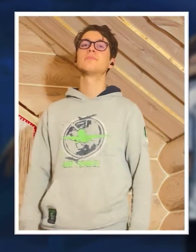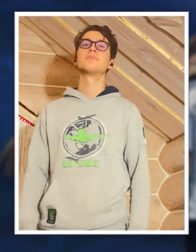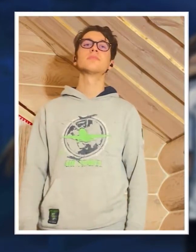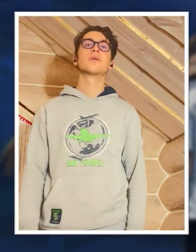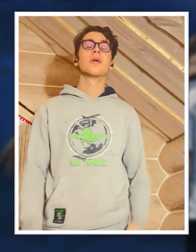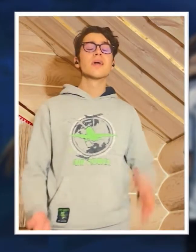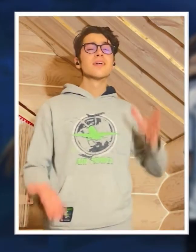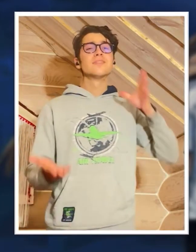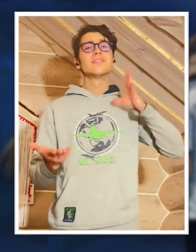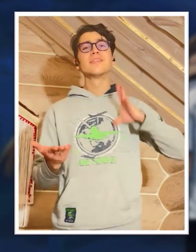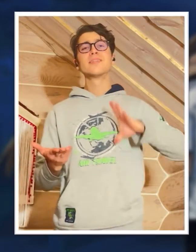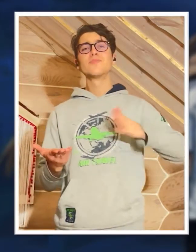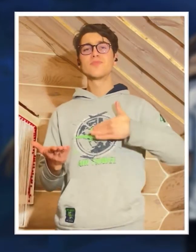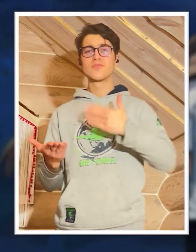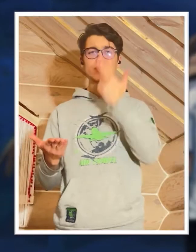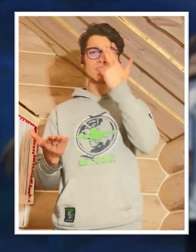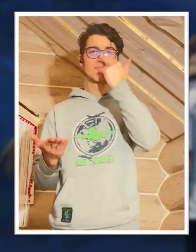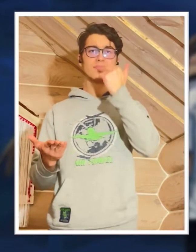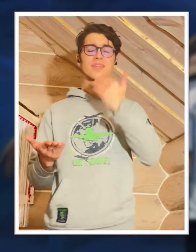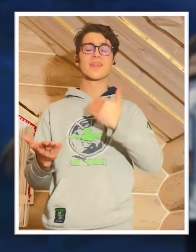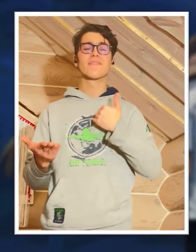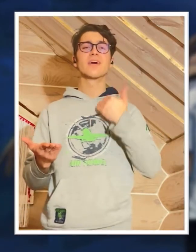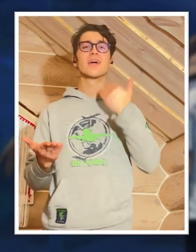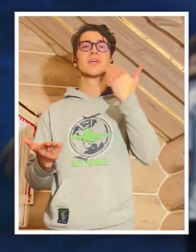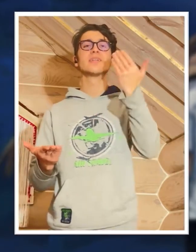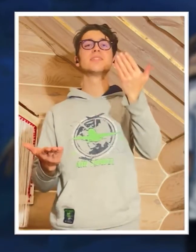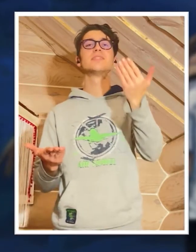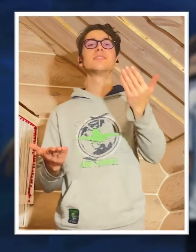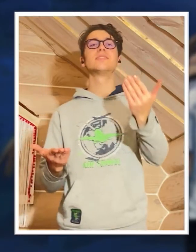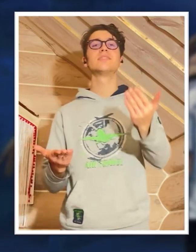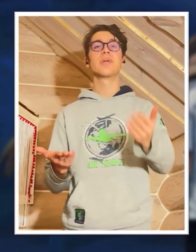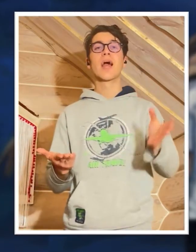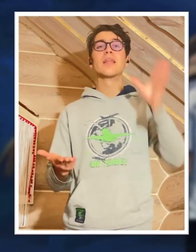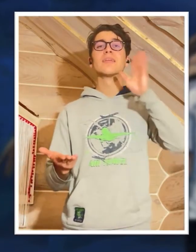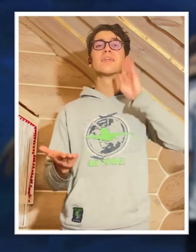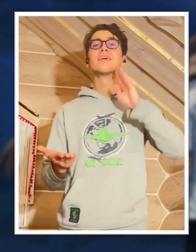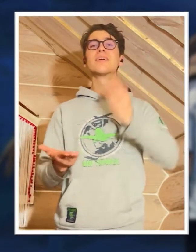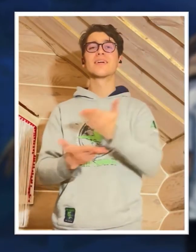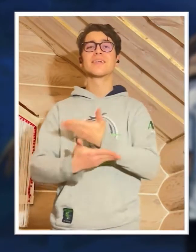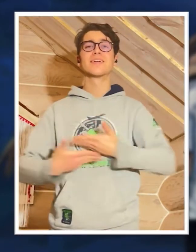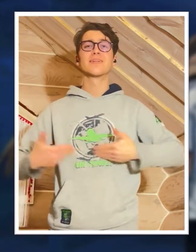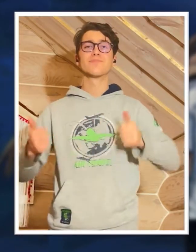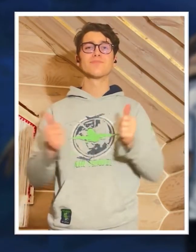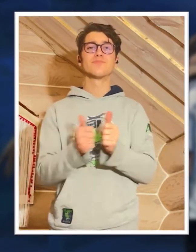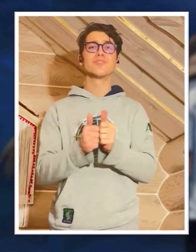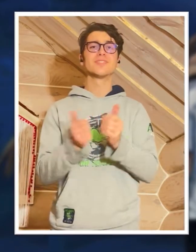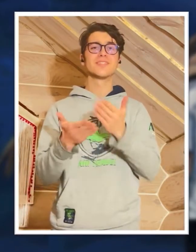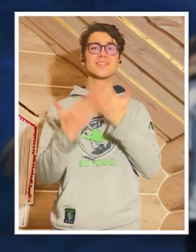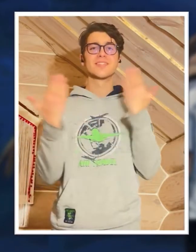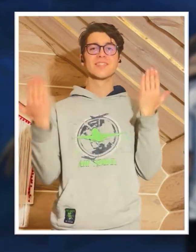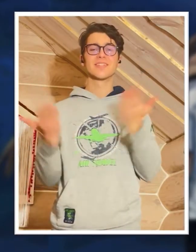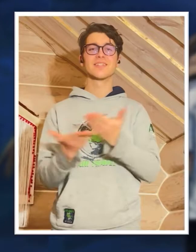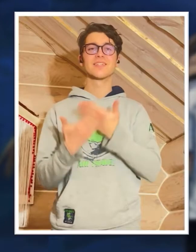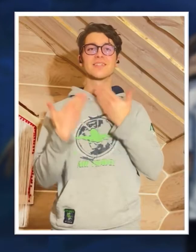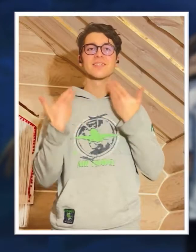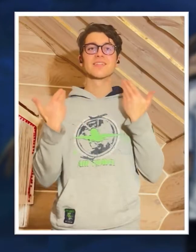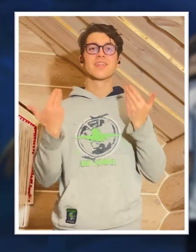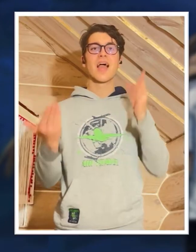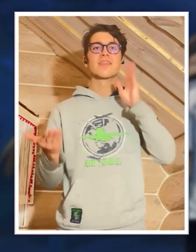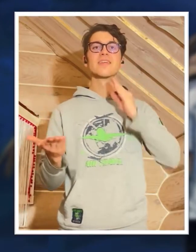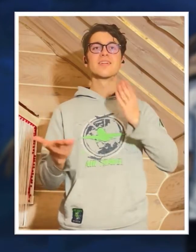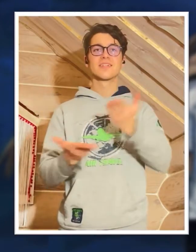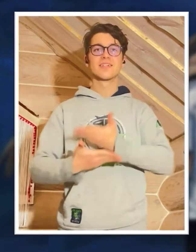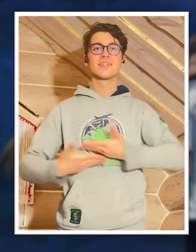ответ. Зачем привычки мне твои, когда нас рядом больше